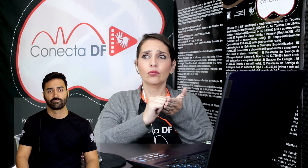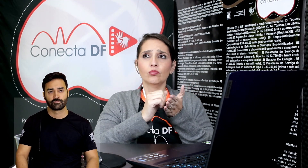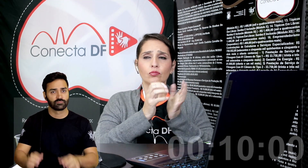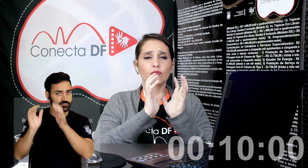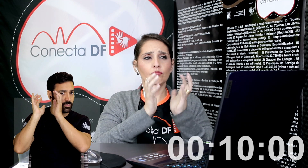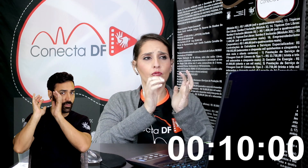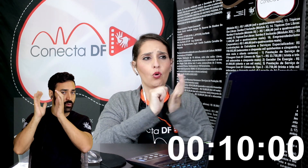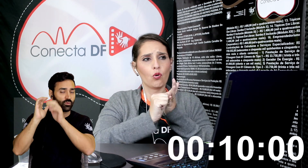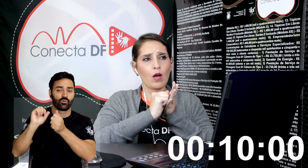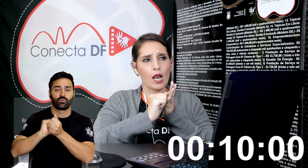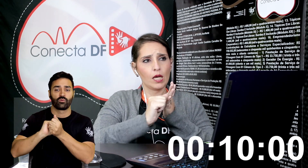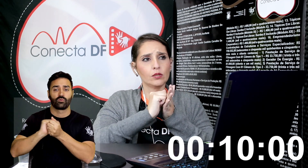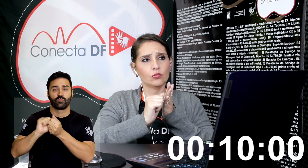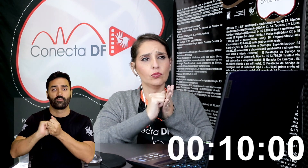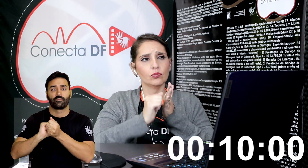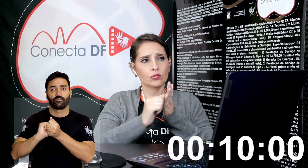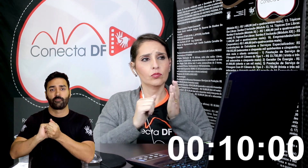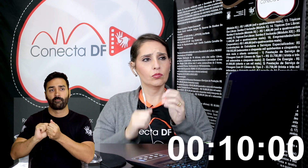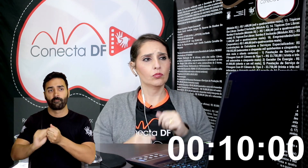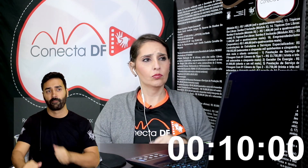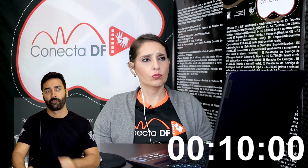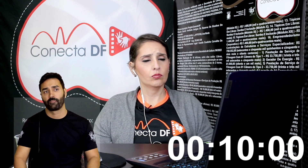ralado. Coco ralado.